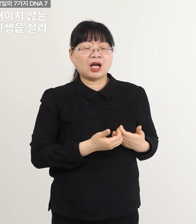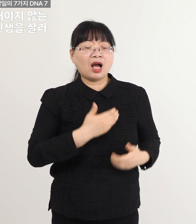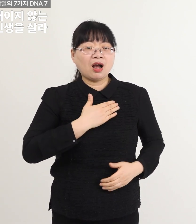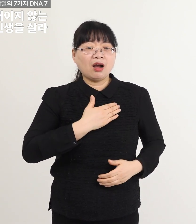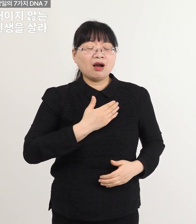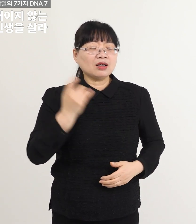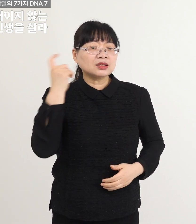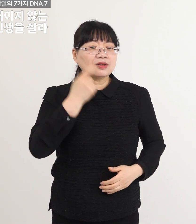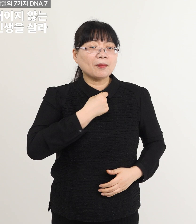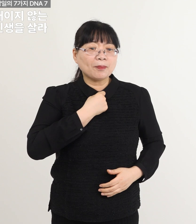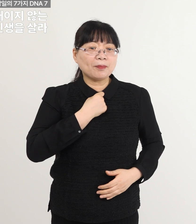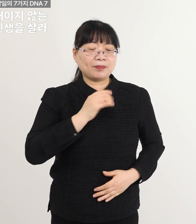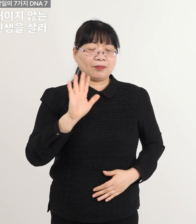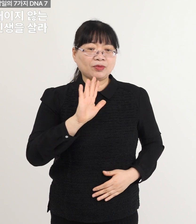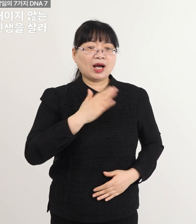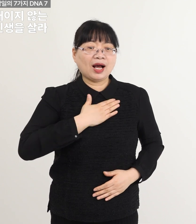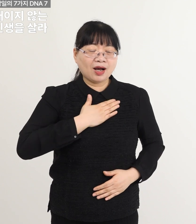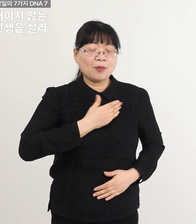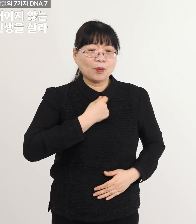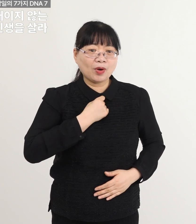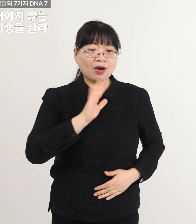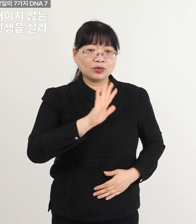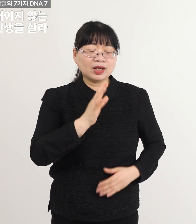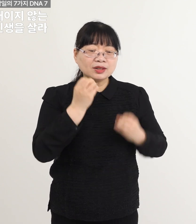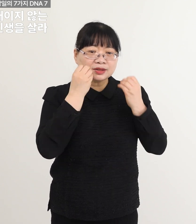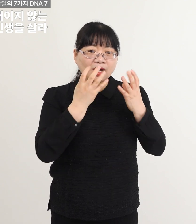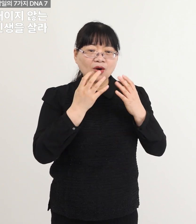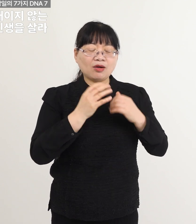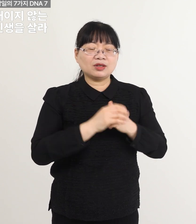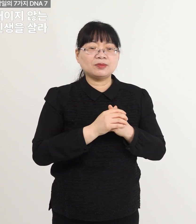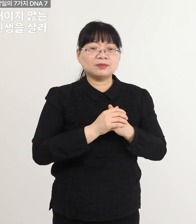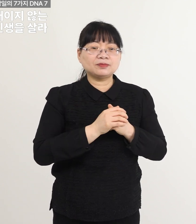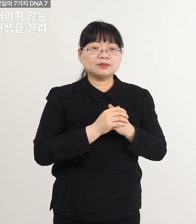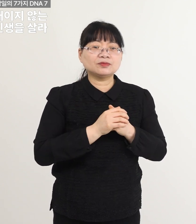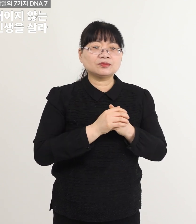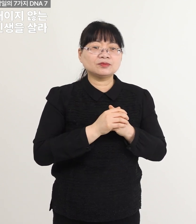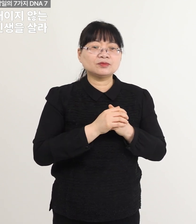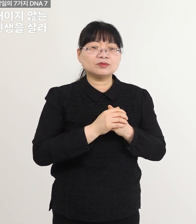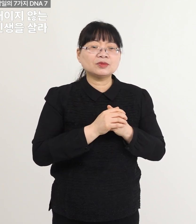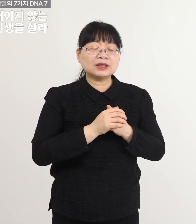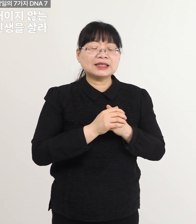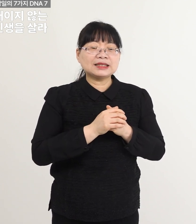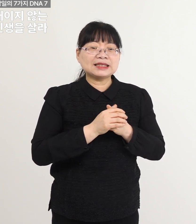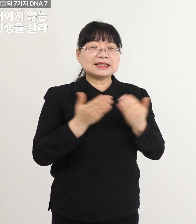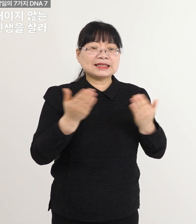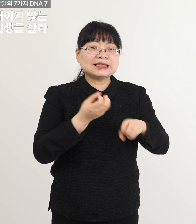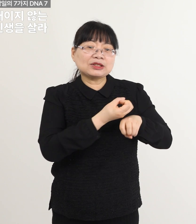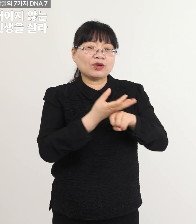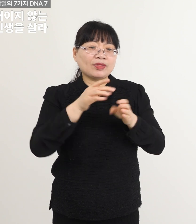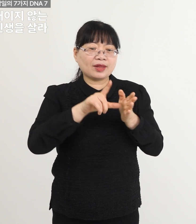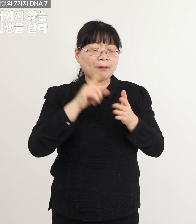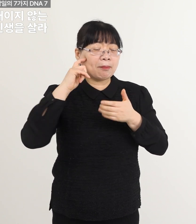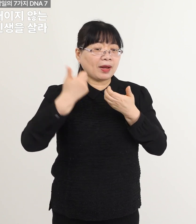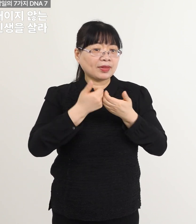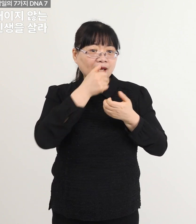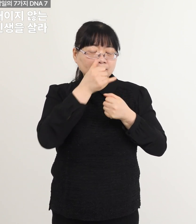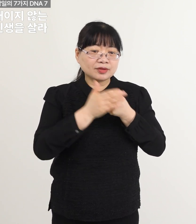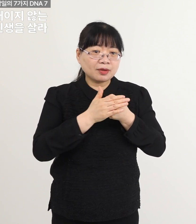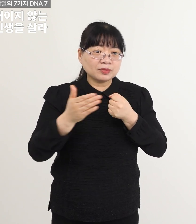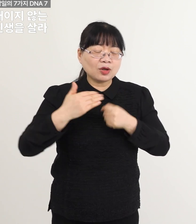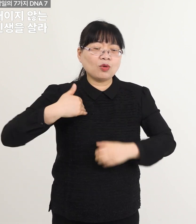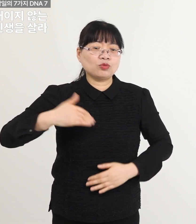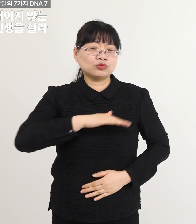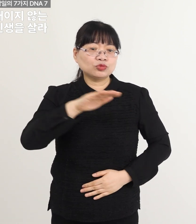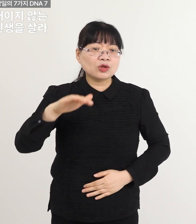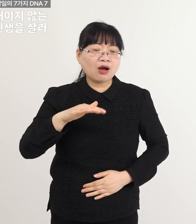바도 없고 늘 새로운 도를 전하는 데에는 반대도 일어나는 법이다. 그러니 우리가